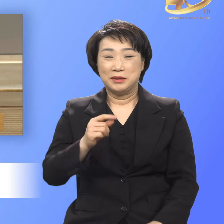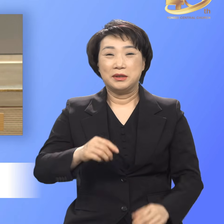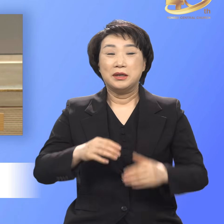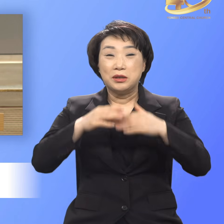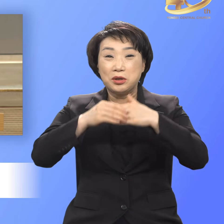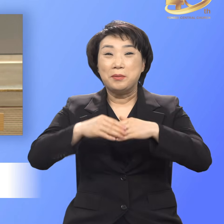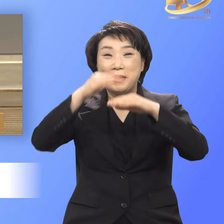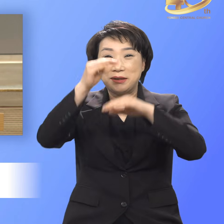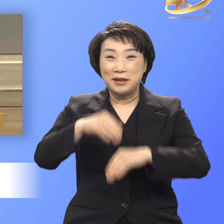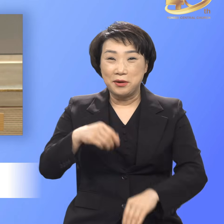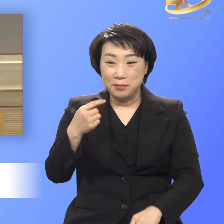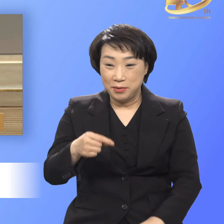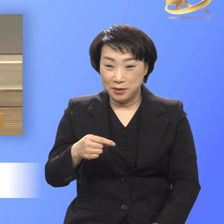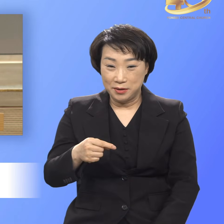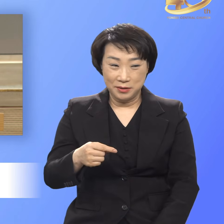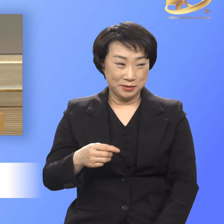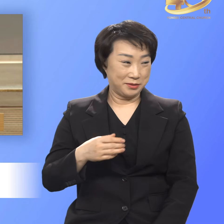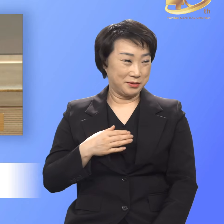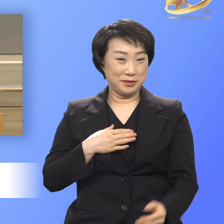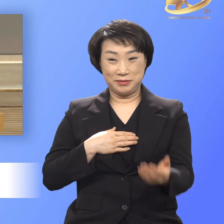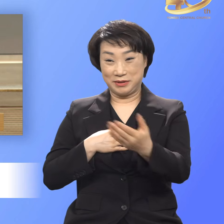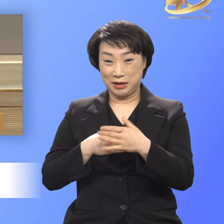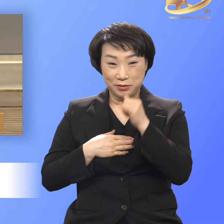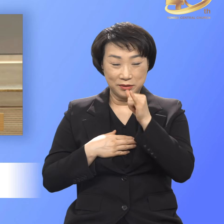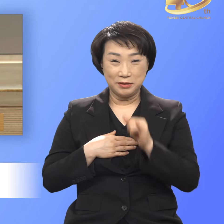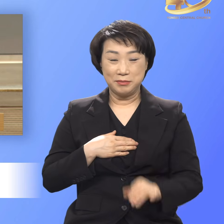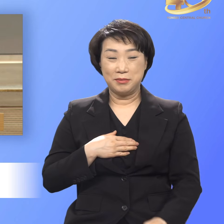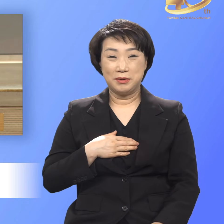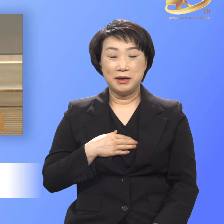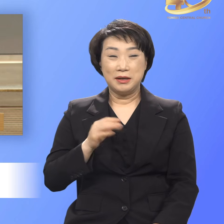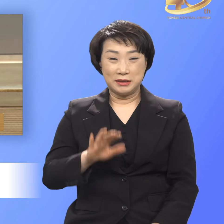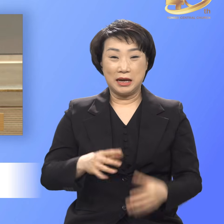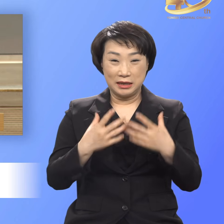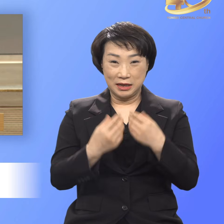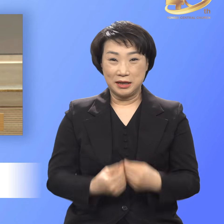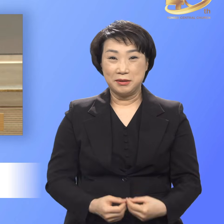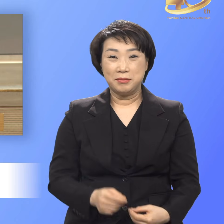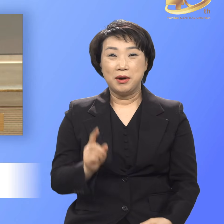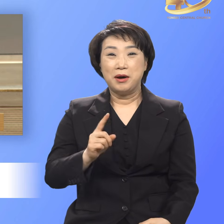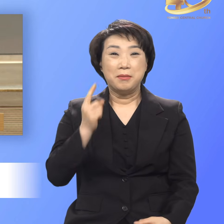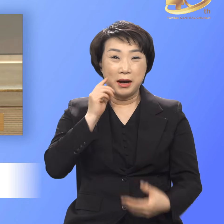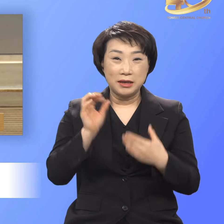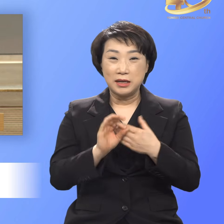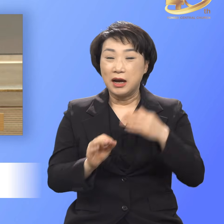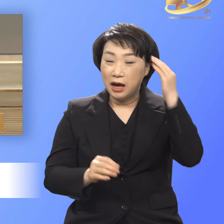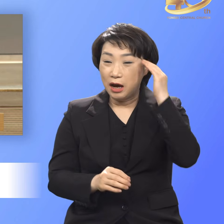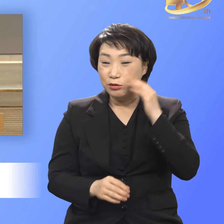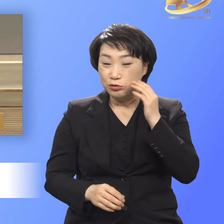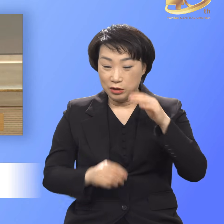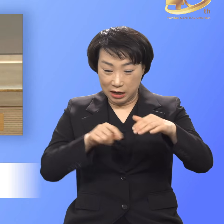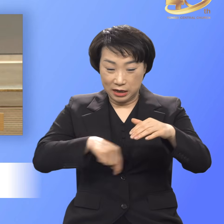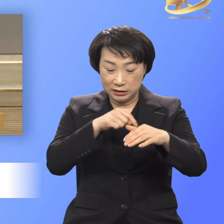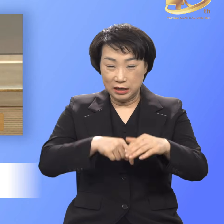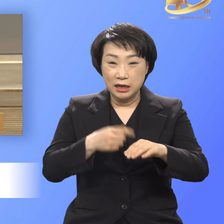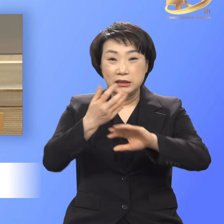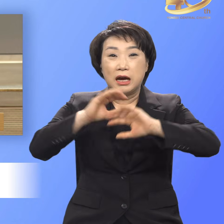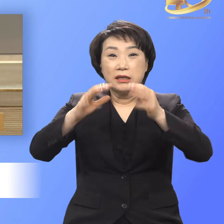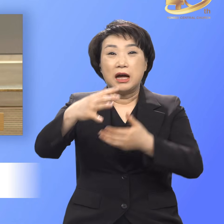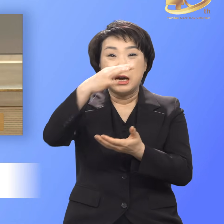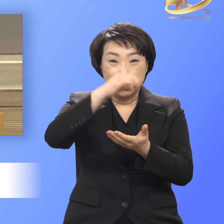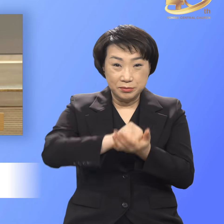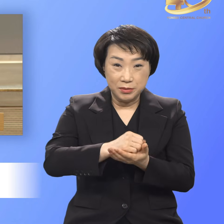어떻게 동맹을 맺었느냐? 만약에 대한민국에 적이